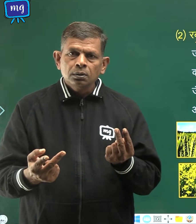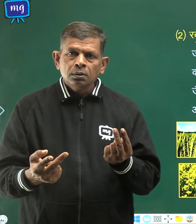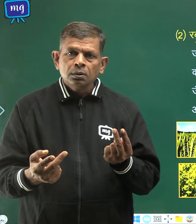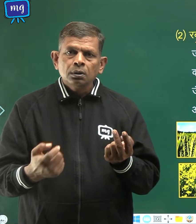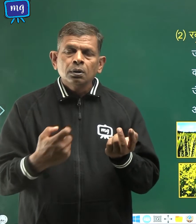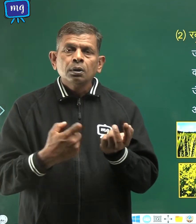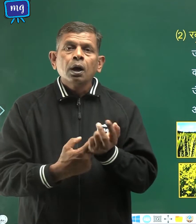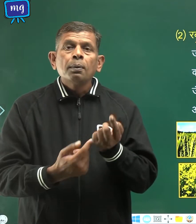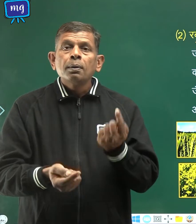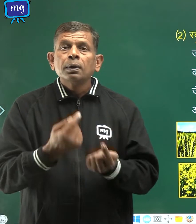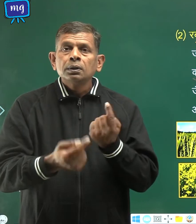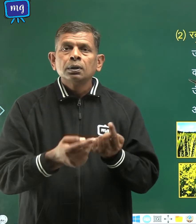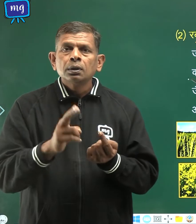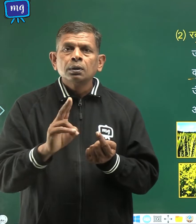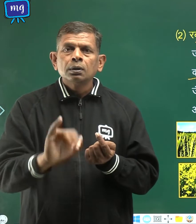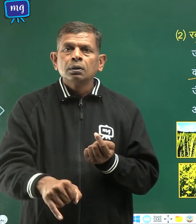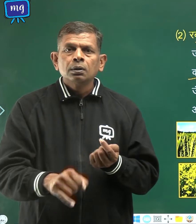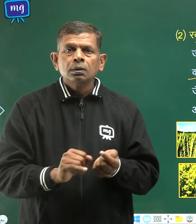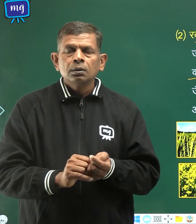रबी फसलें कहलाती हैं।